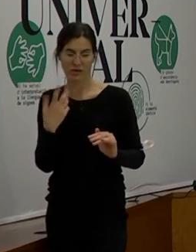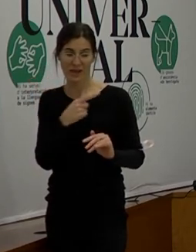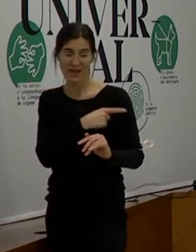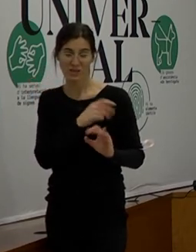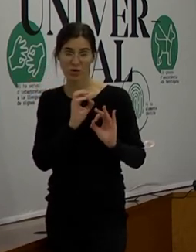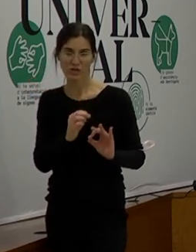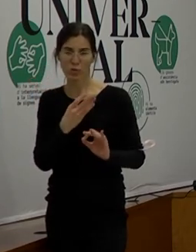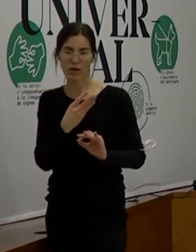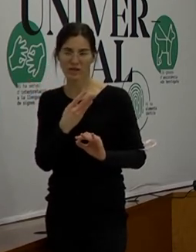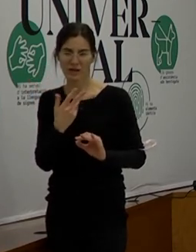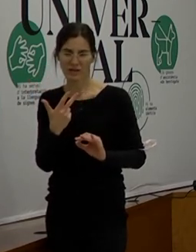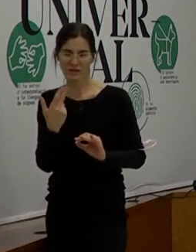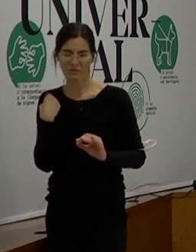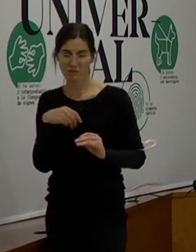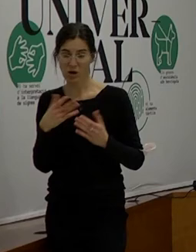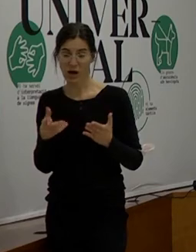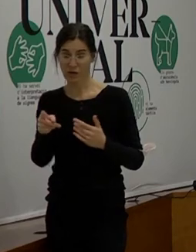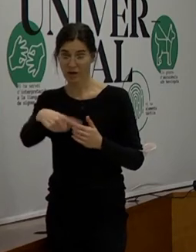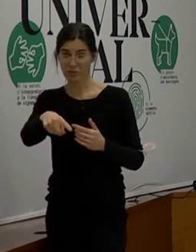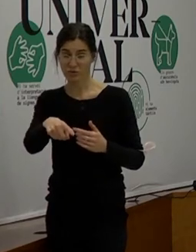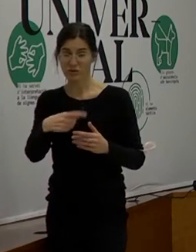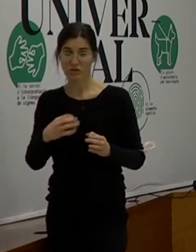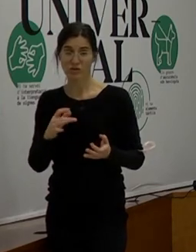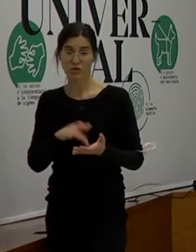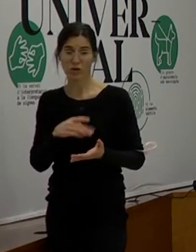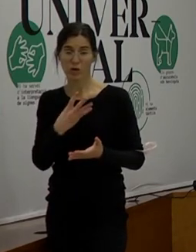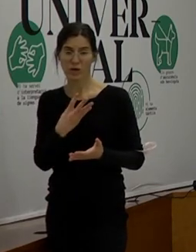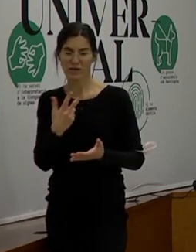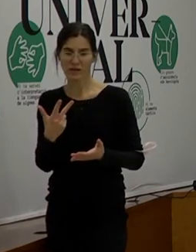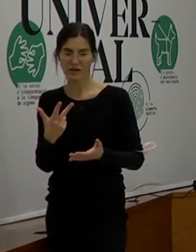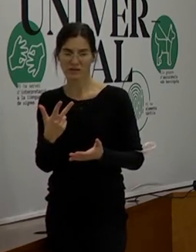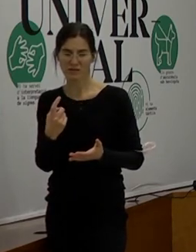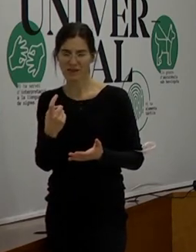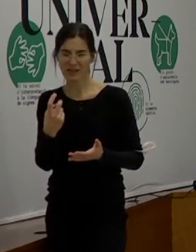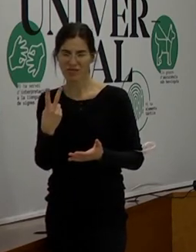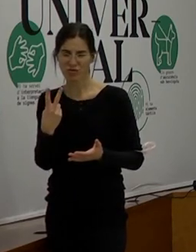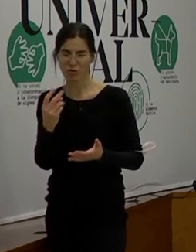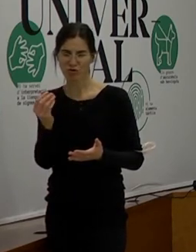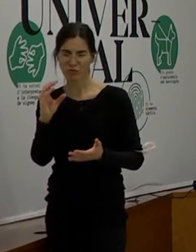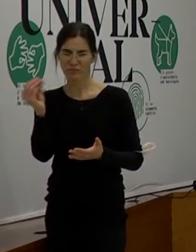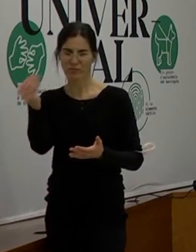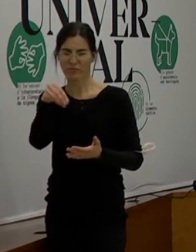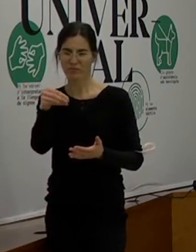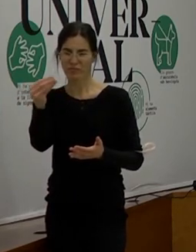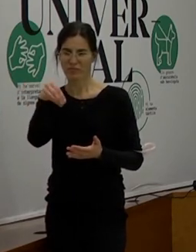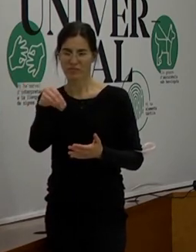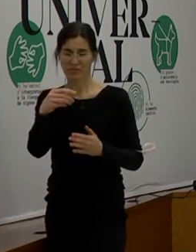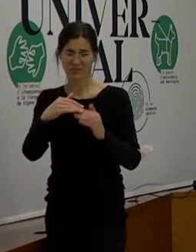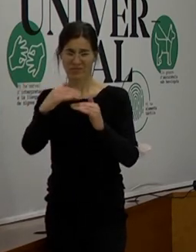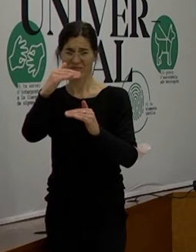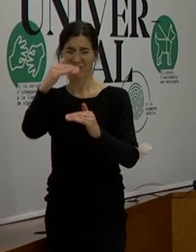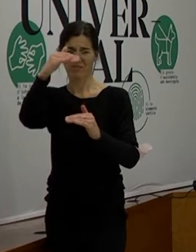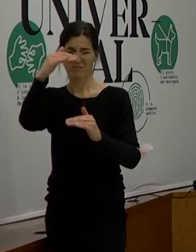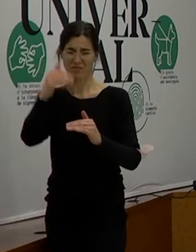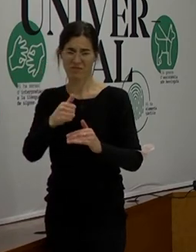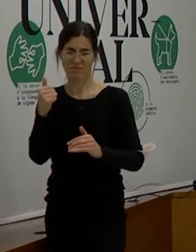43, on teniu el trasero ara són 43. 45, 2 centímetres, 46, 47, no passa res,